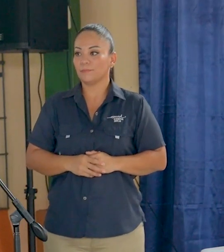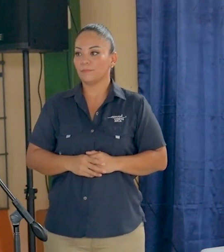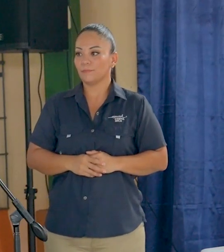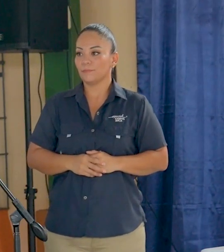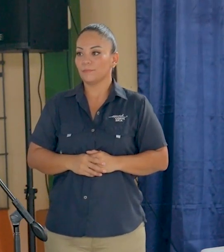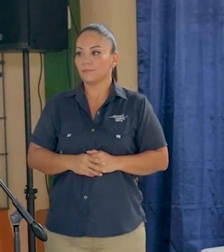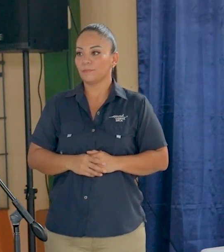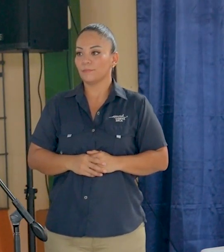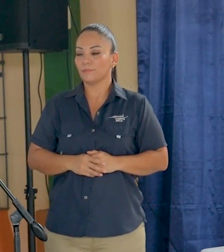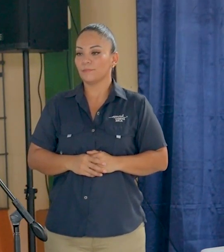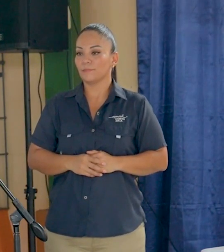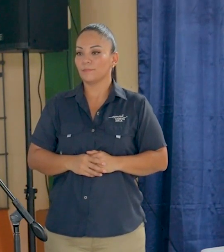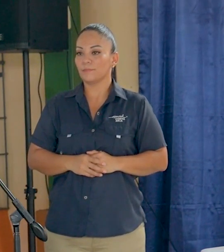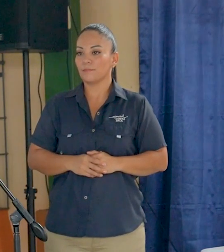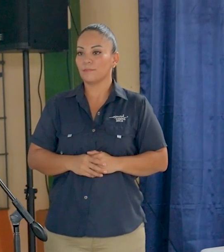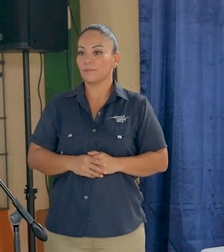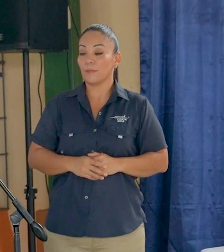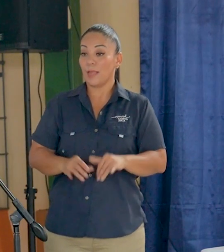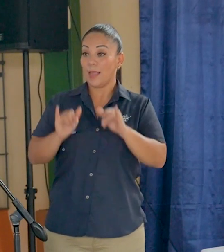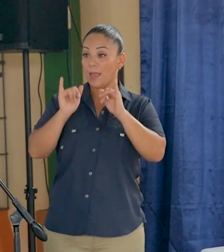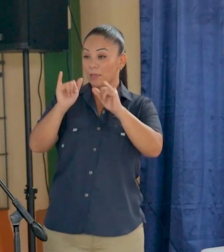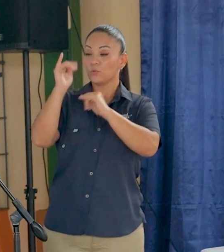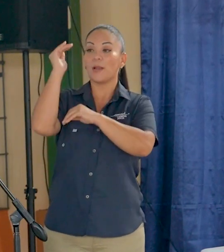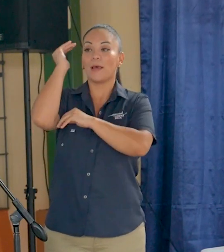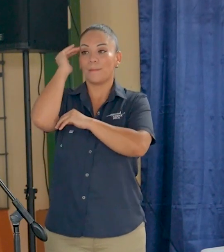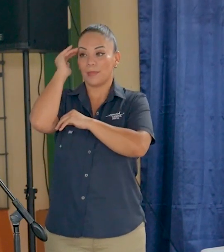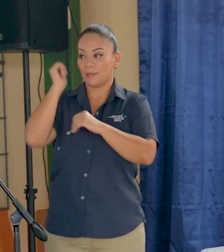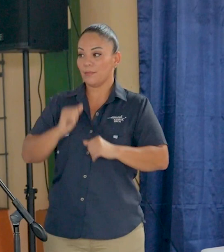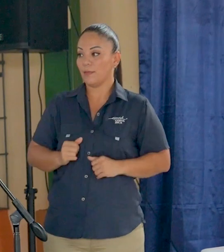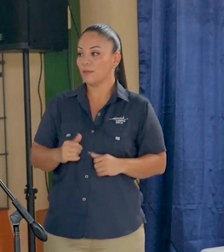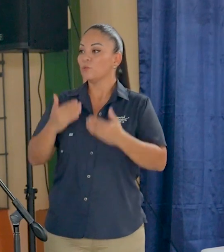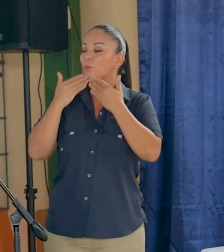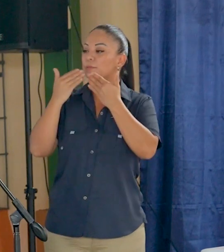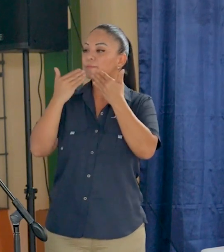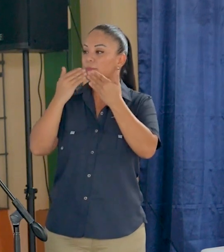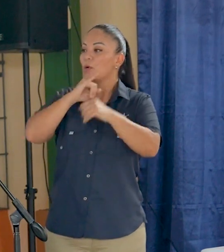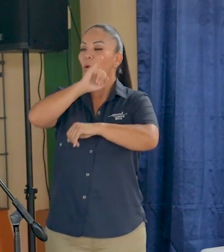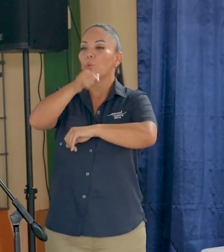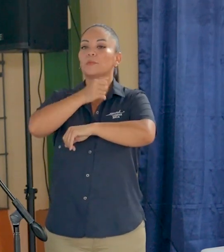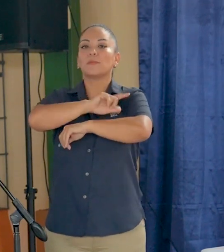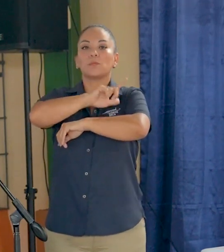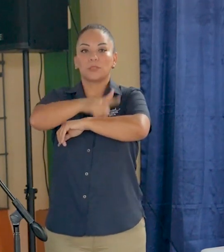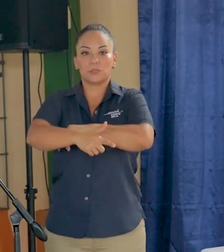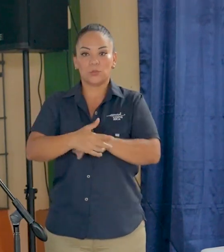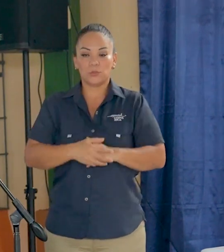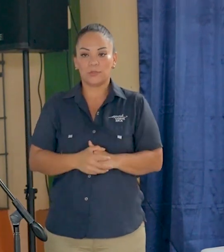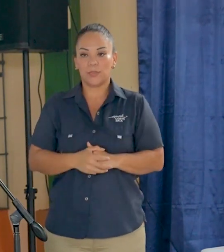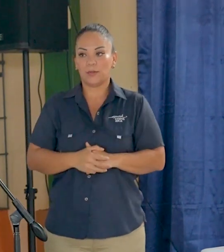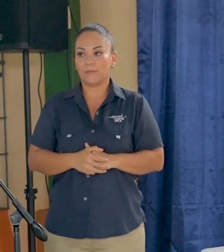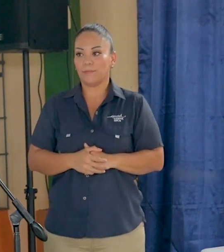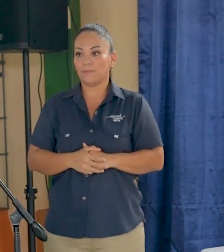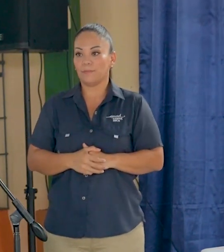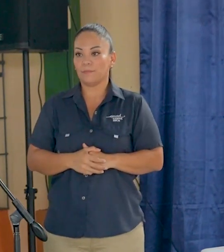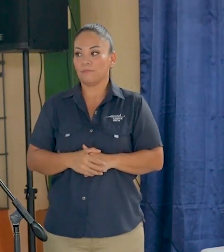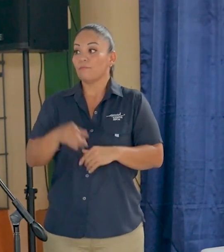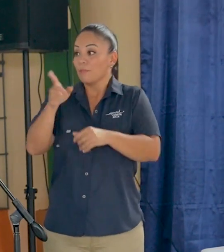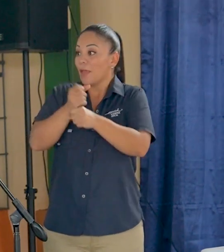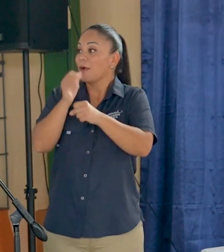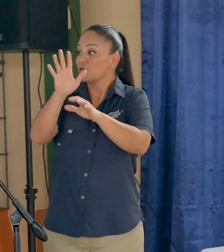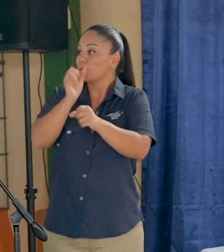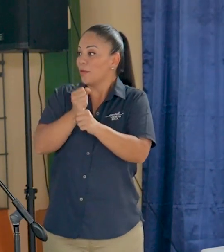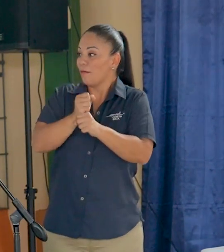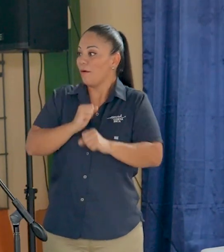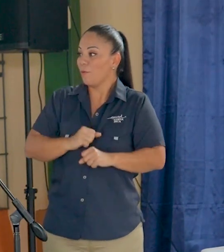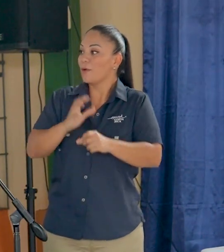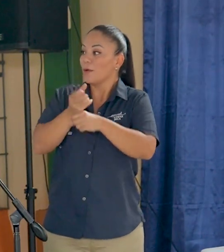Es con esto en mente que le quiero agradecer a la Junta de Protección Social que haga su trabajo y que lo